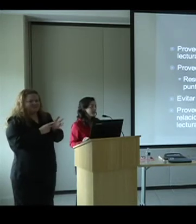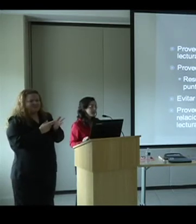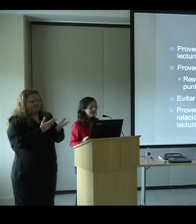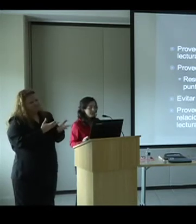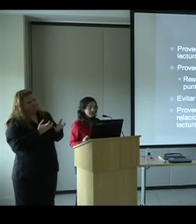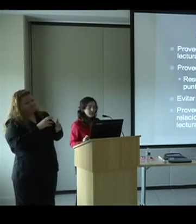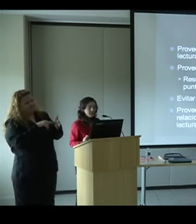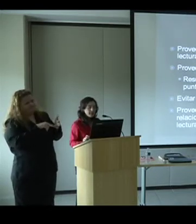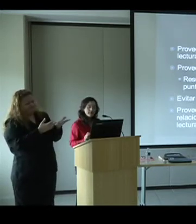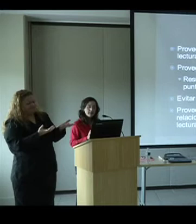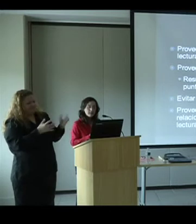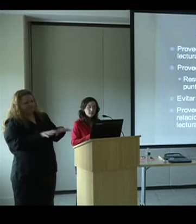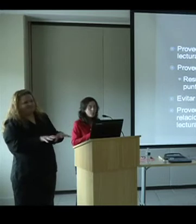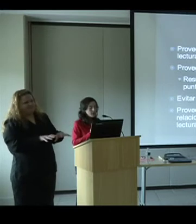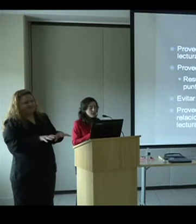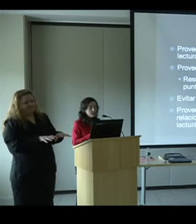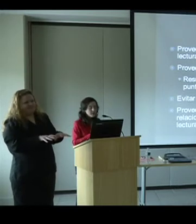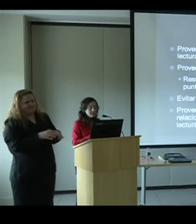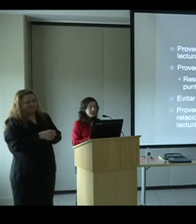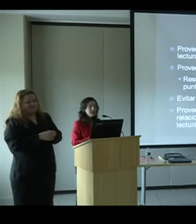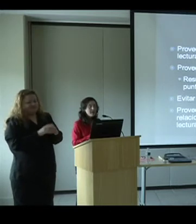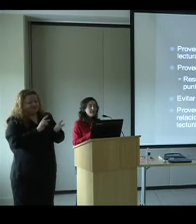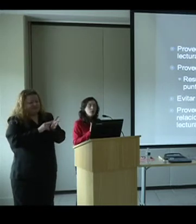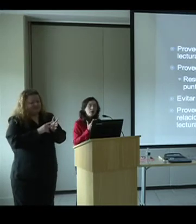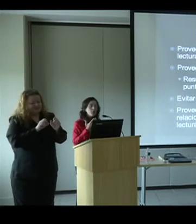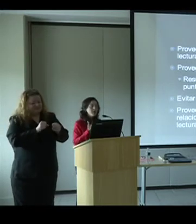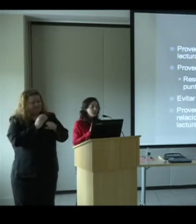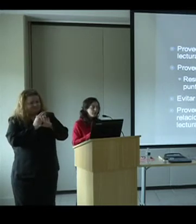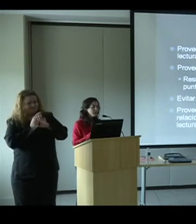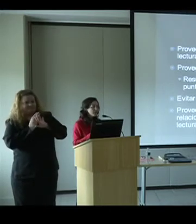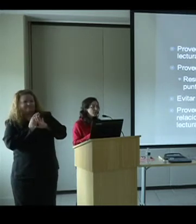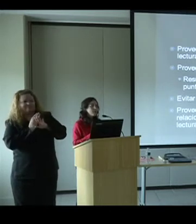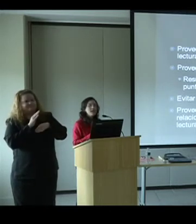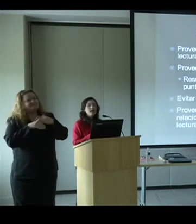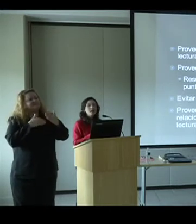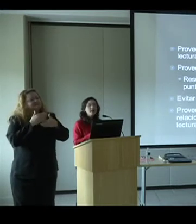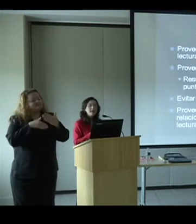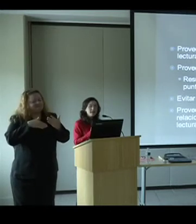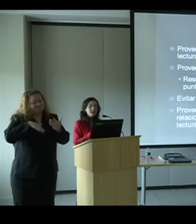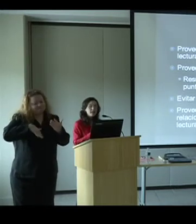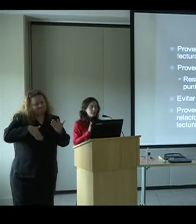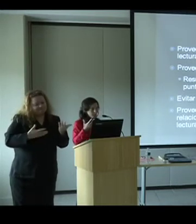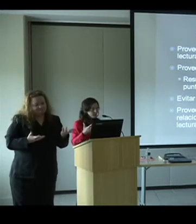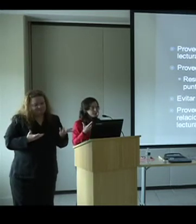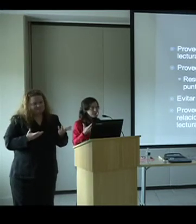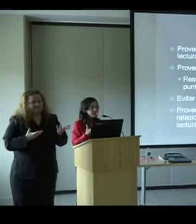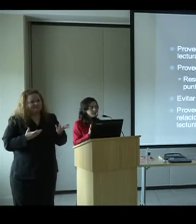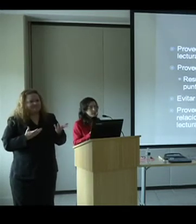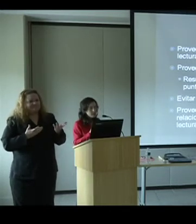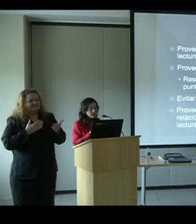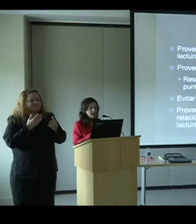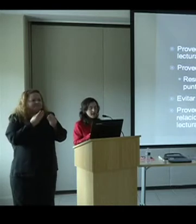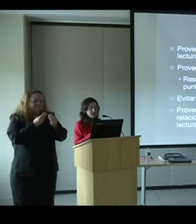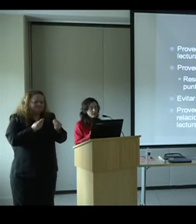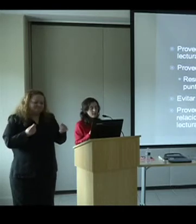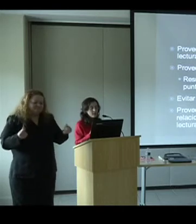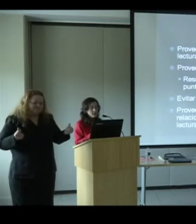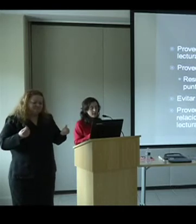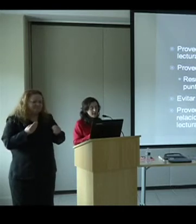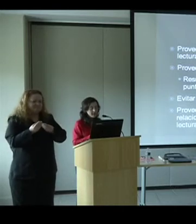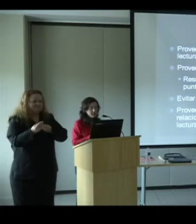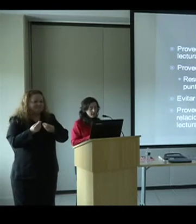resistencia de leer Así que podemos evitar cuando el proceso todavía está pues fluyendo que